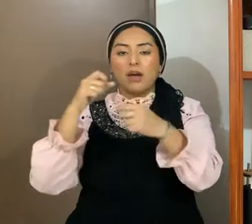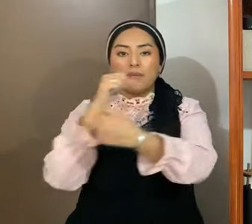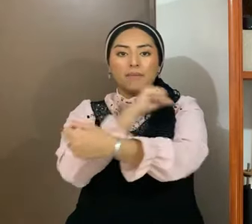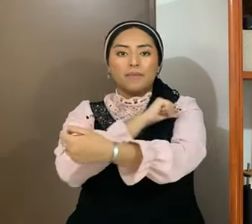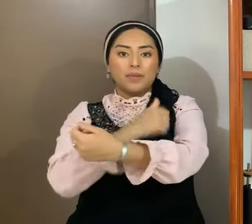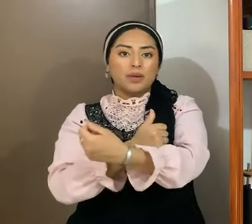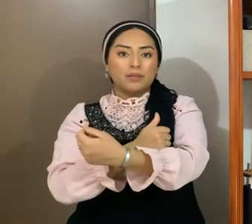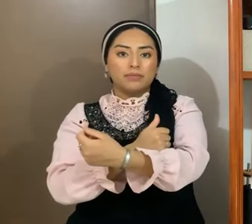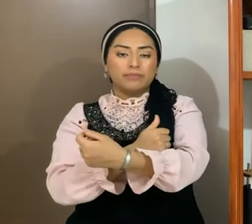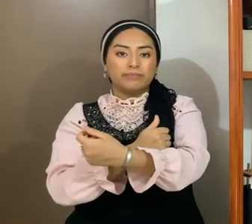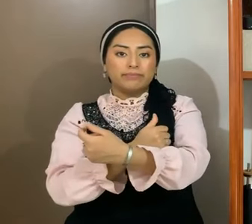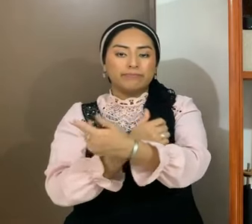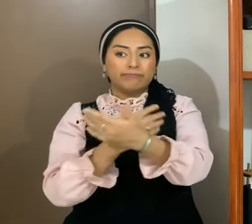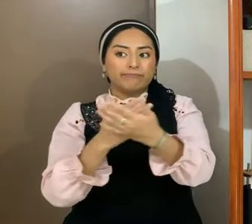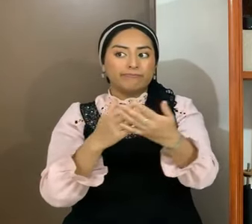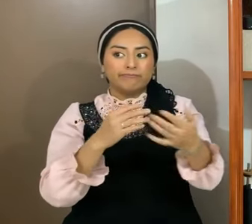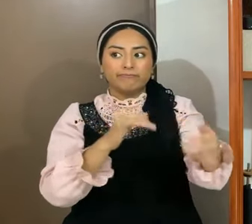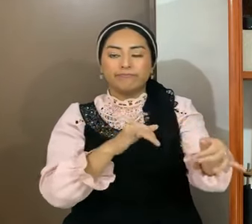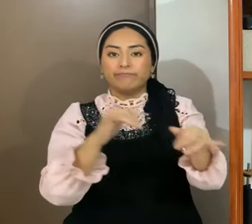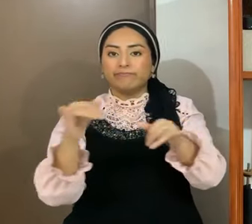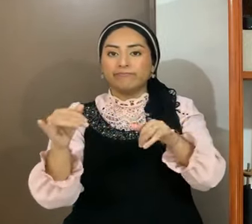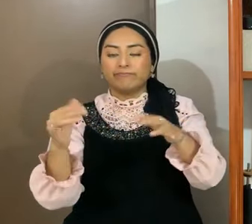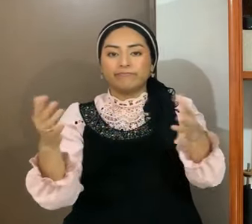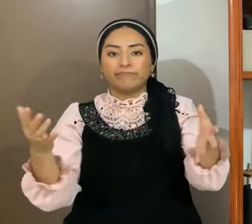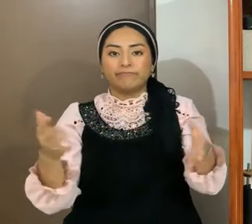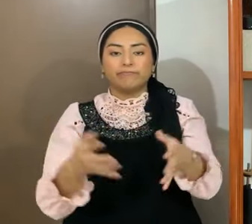autoridades. Eso es igual, es lo mismo.